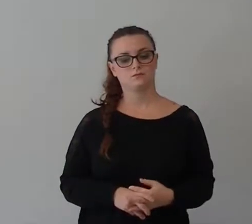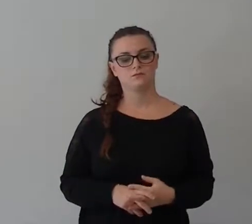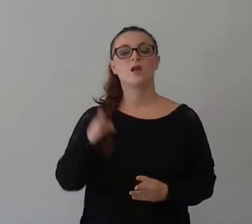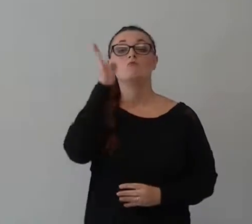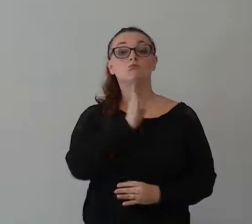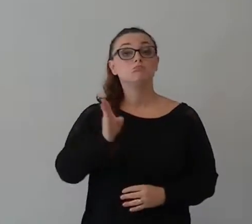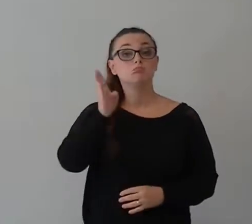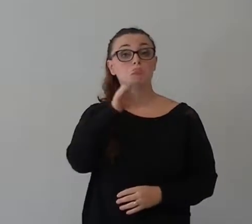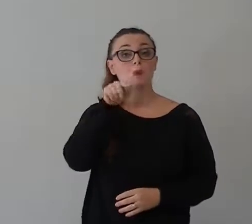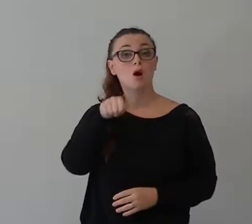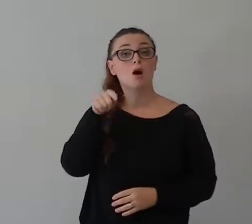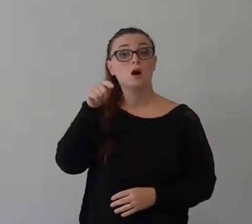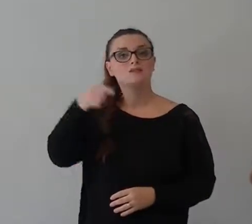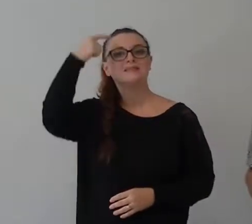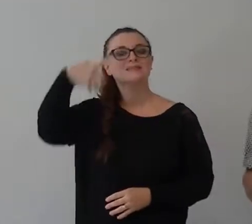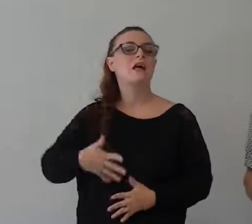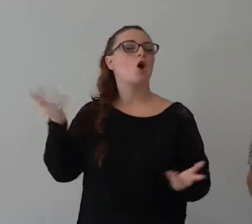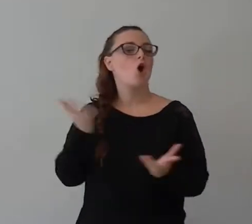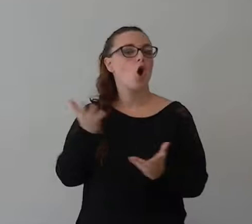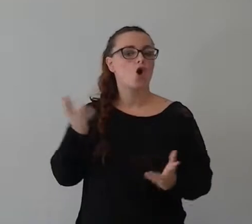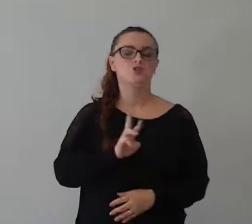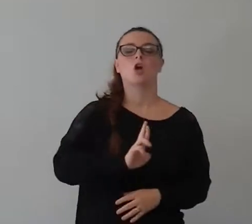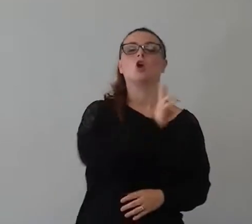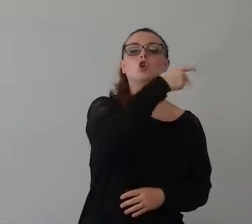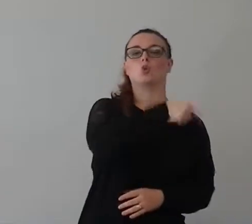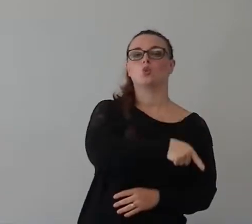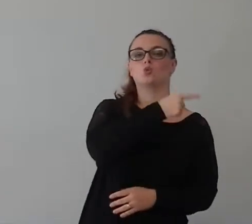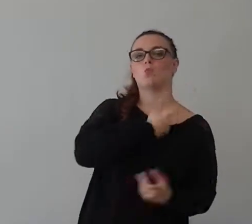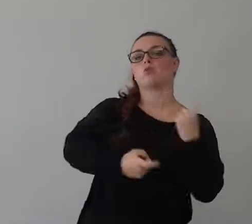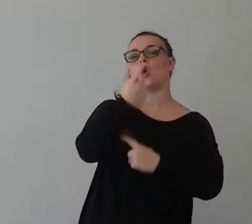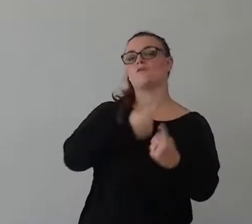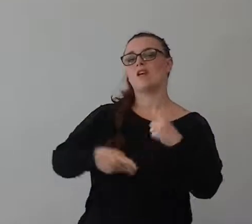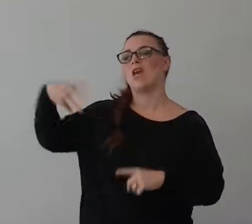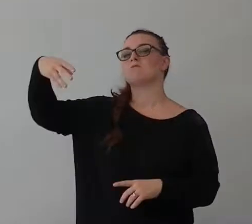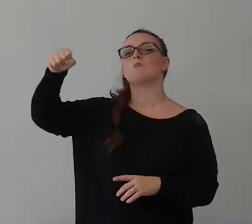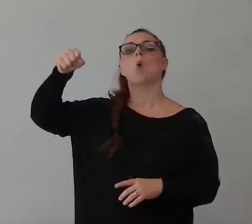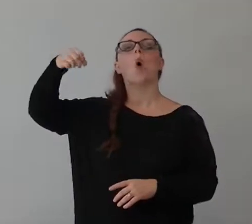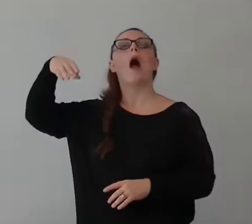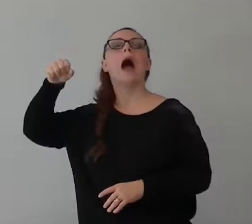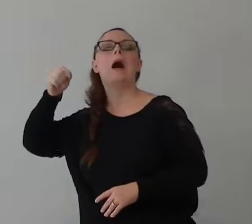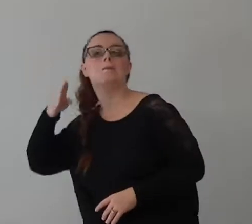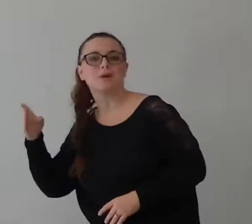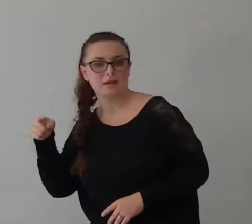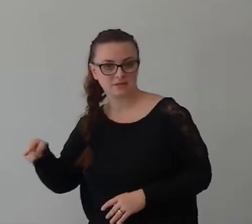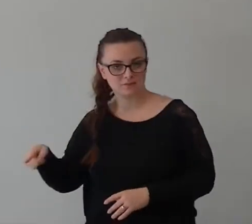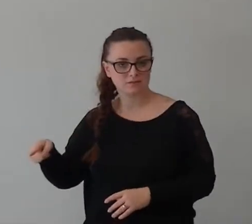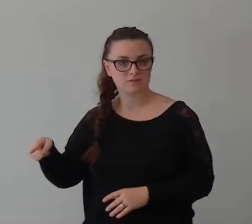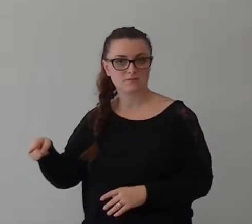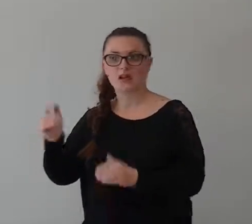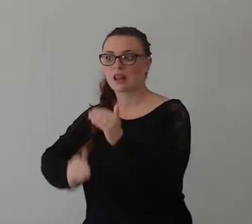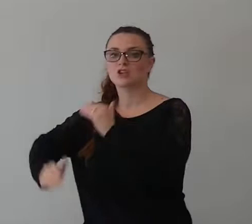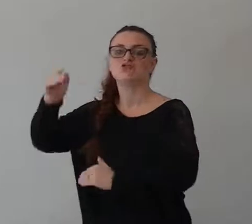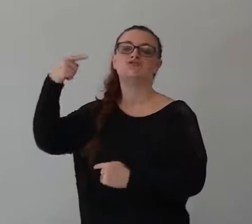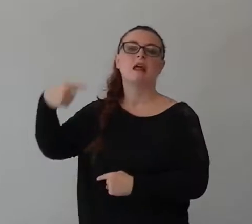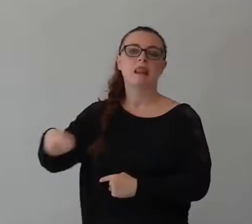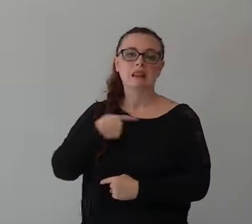Boaz sapeva che Ruth era una moabita che era cresciuta a Chemosh, a Moab,